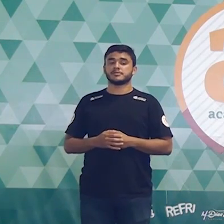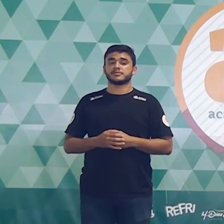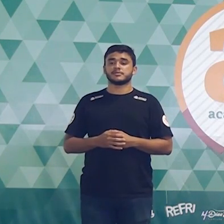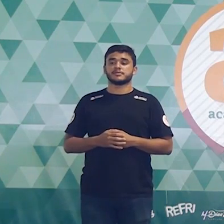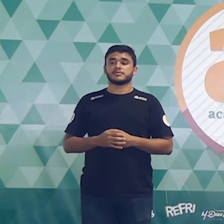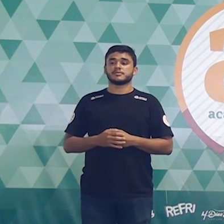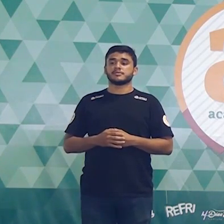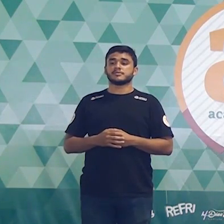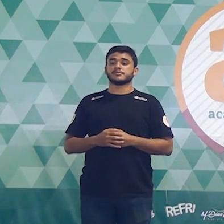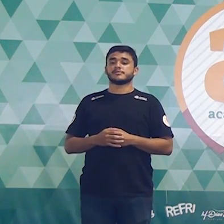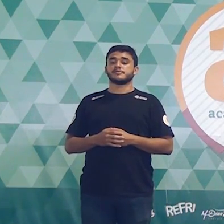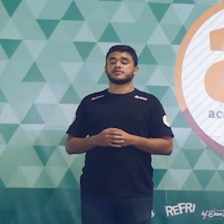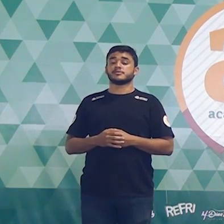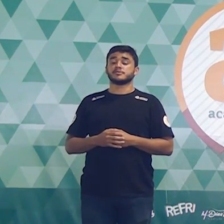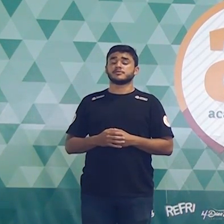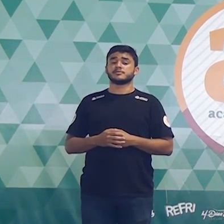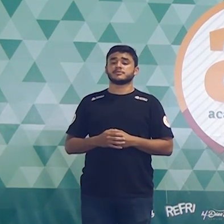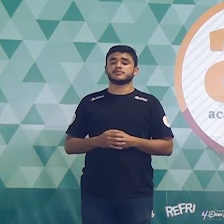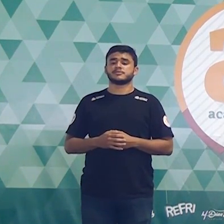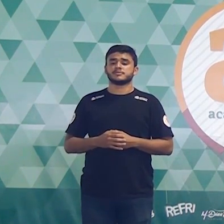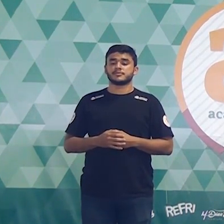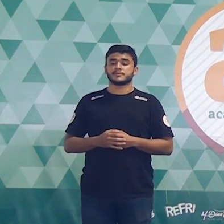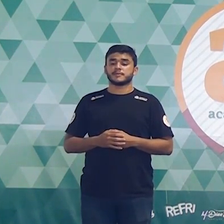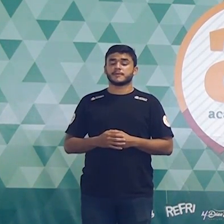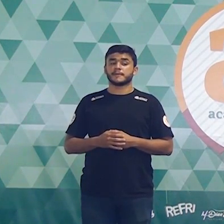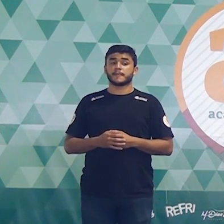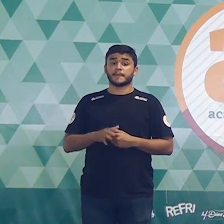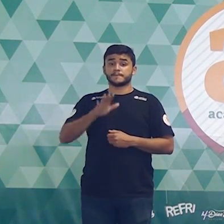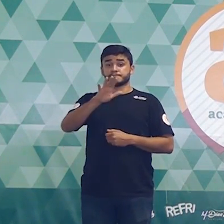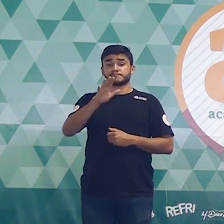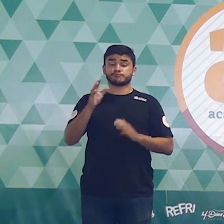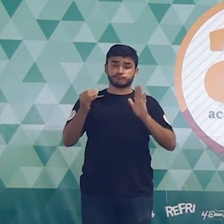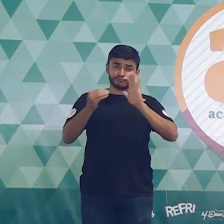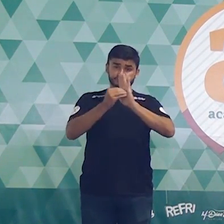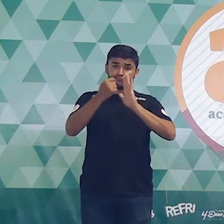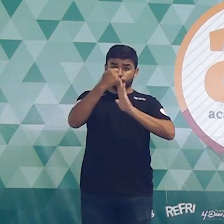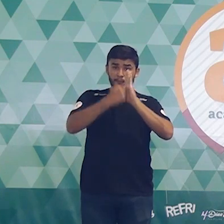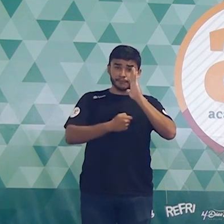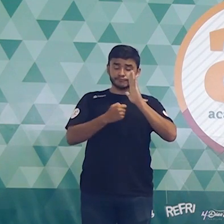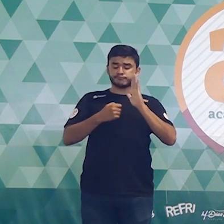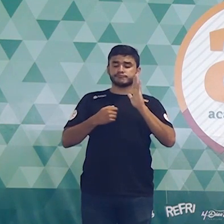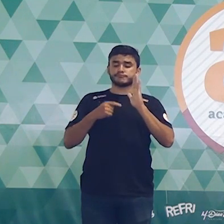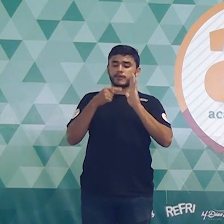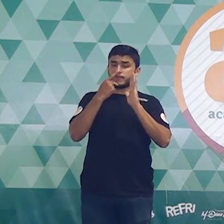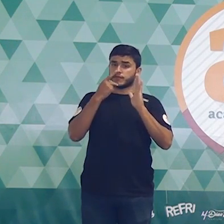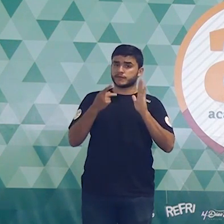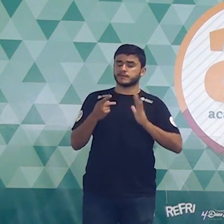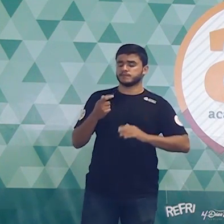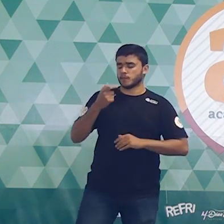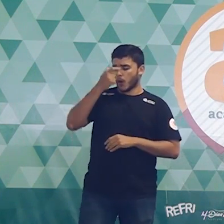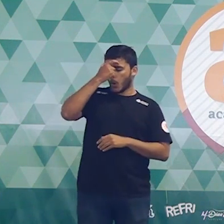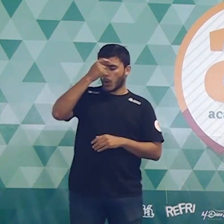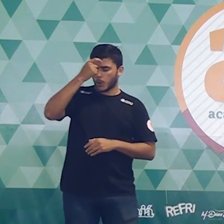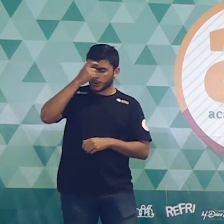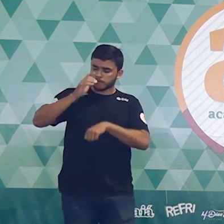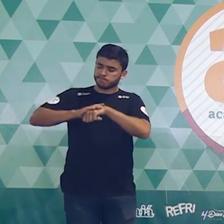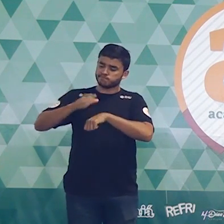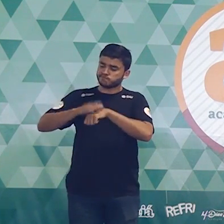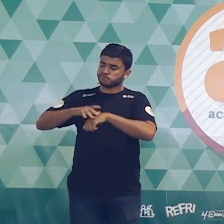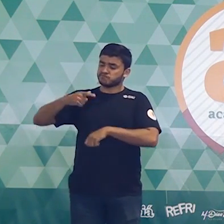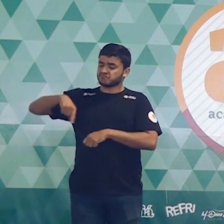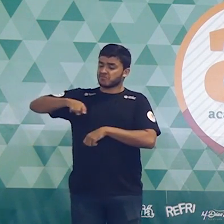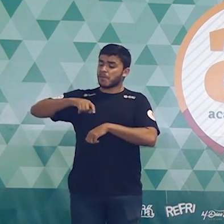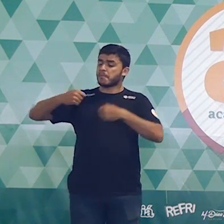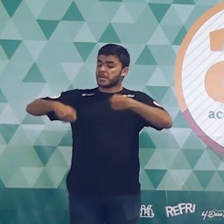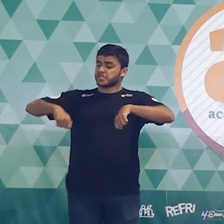Para essa correção de agora, se você disser que a consciência é uma ação, eles vão mexer. Então você tem que